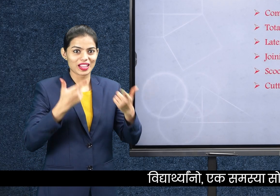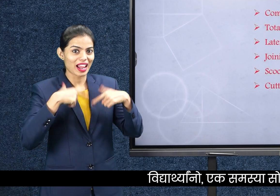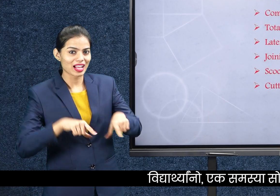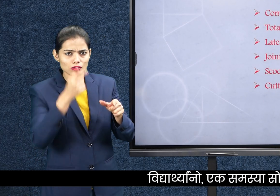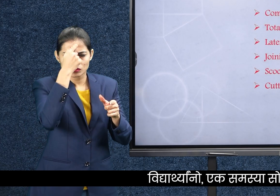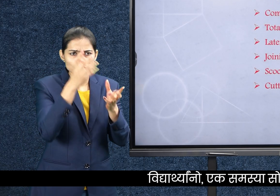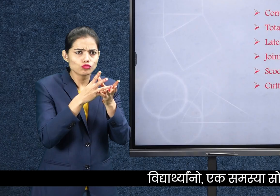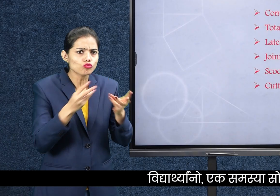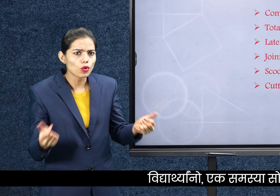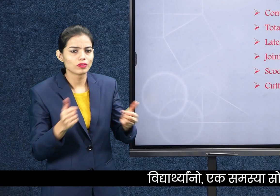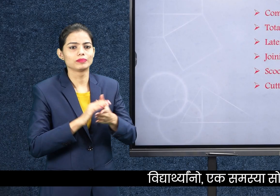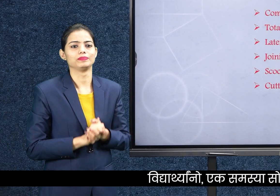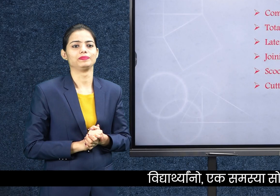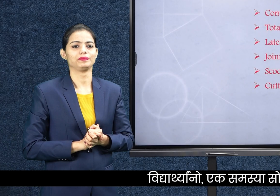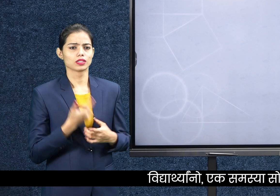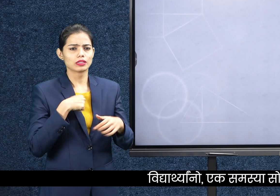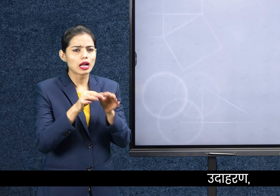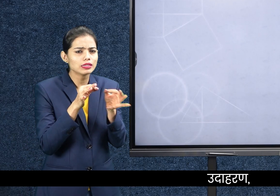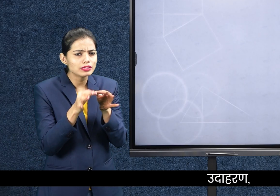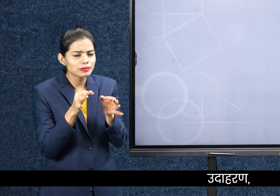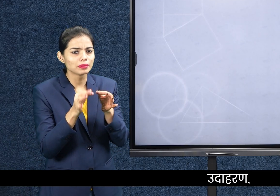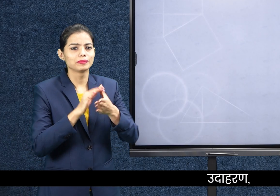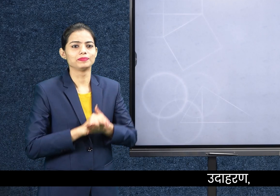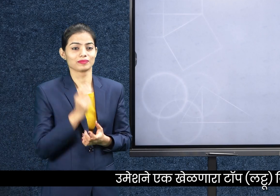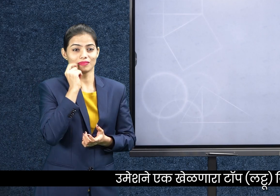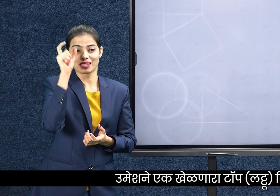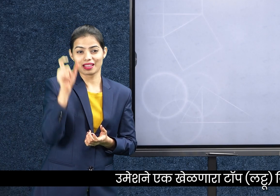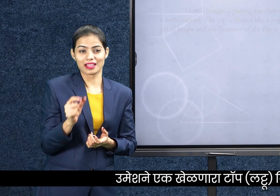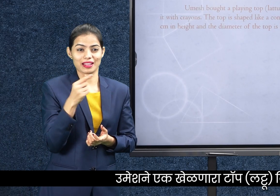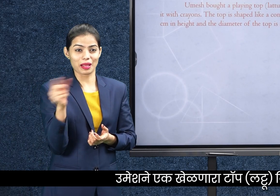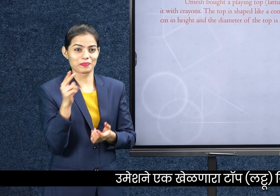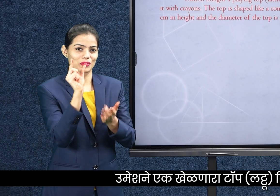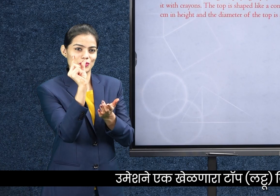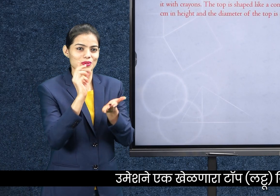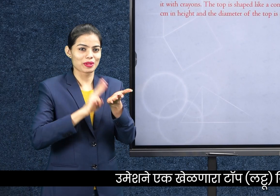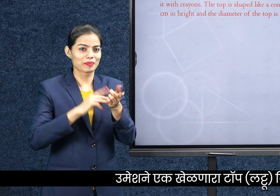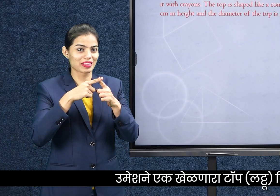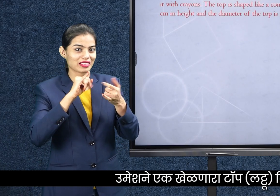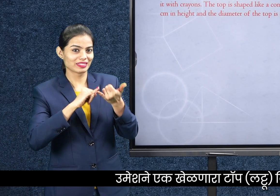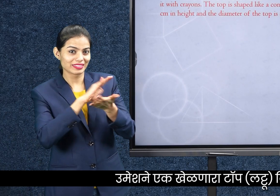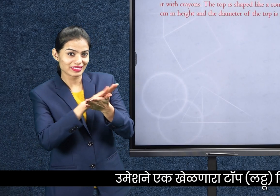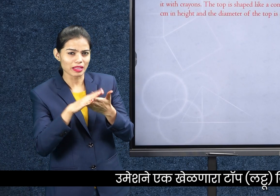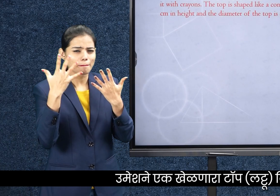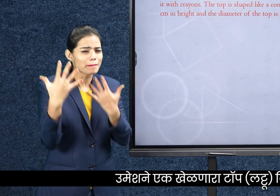विद्यार्थ्यांनो, एक समस्या सोडवूया. उदाहरण, उमेशने एक खेळणारा टॉप लट्टू विकत